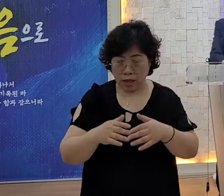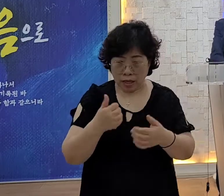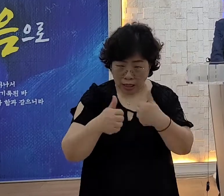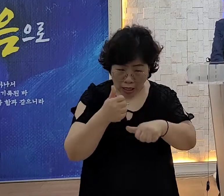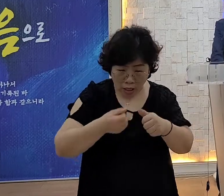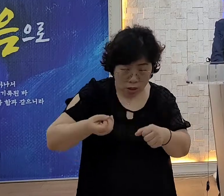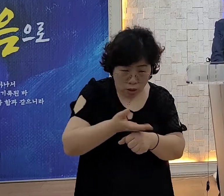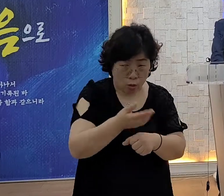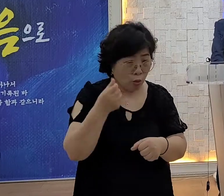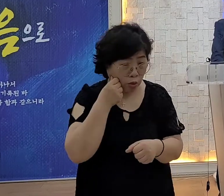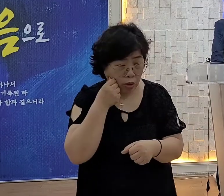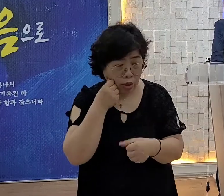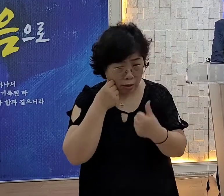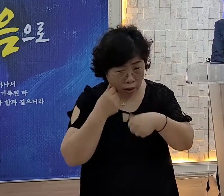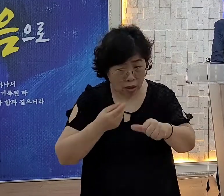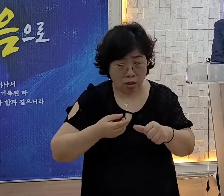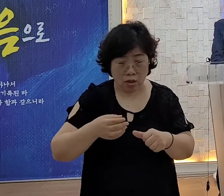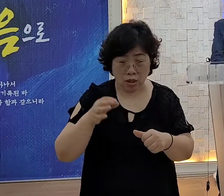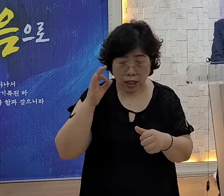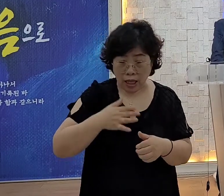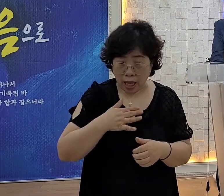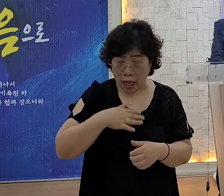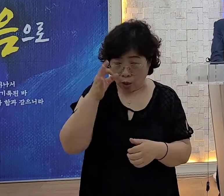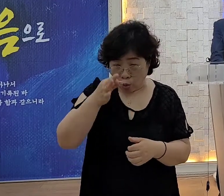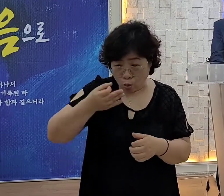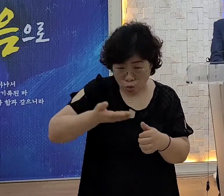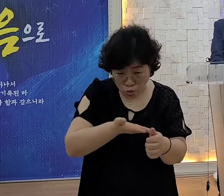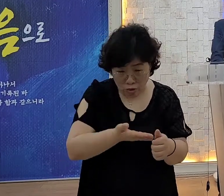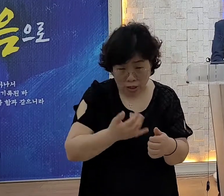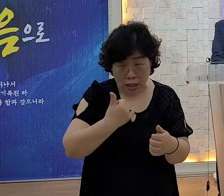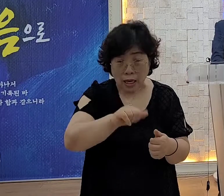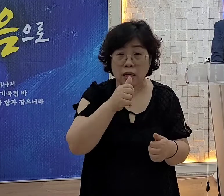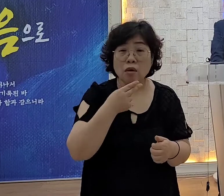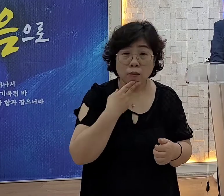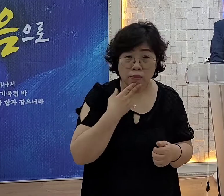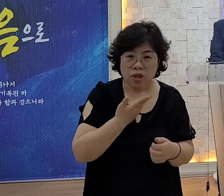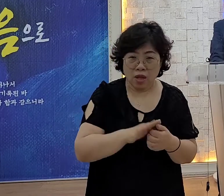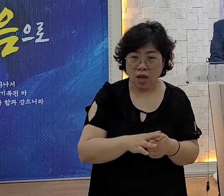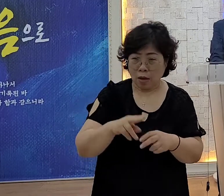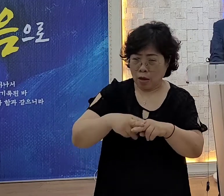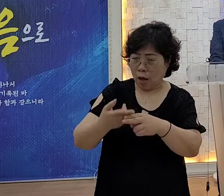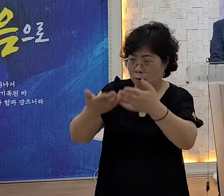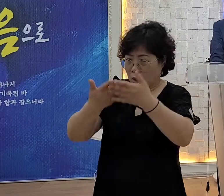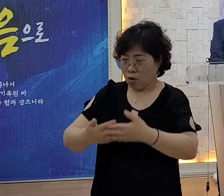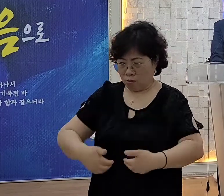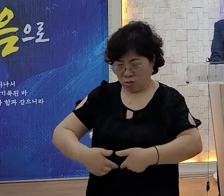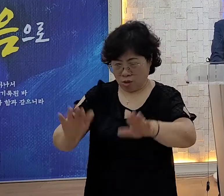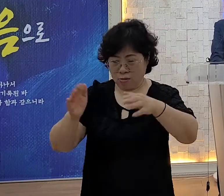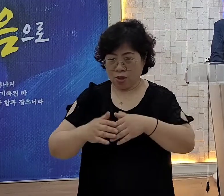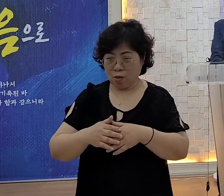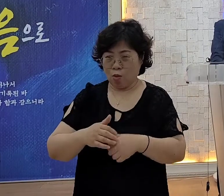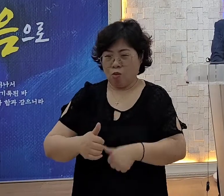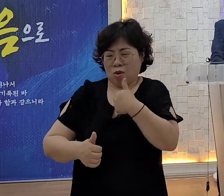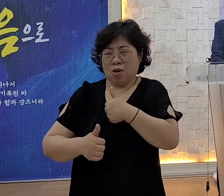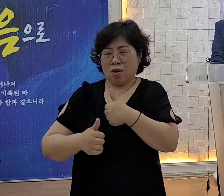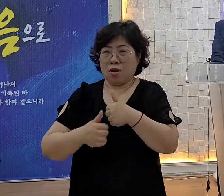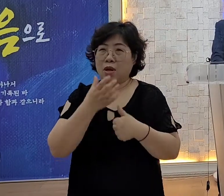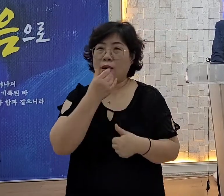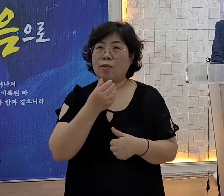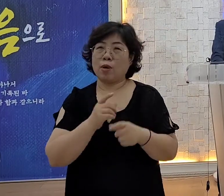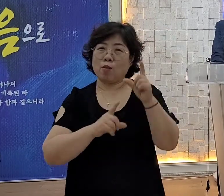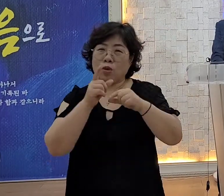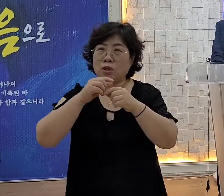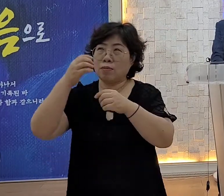내가 지금 나이가 80이 넘었는데 아직도 씨를 못 받았는데 상급은 무슨 상급? 지금 이만.